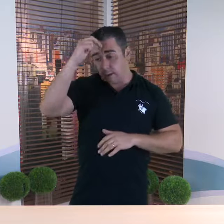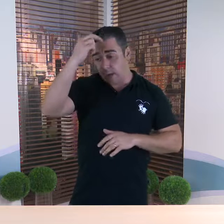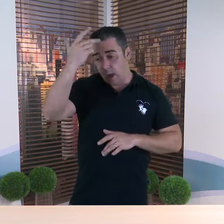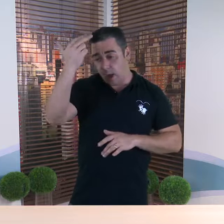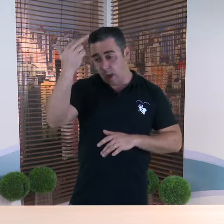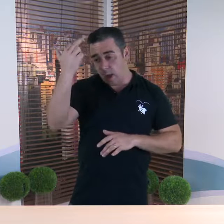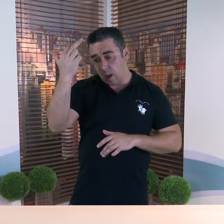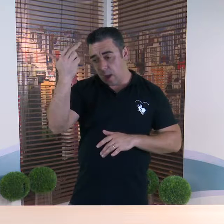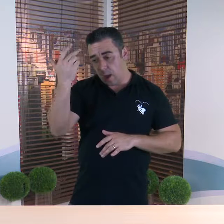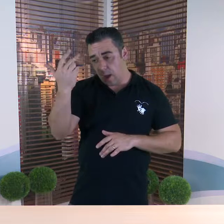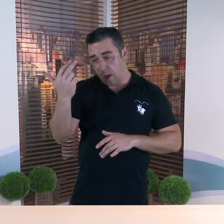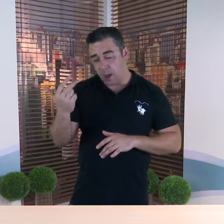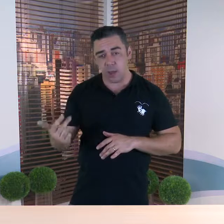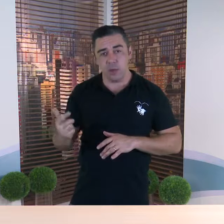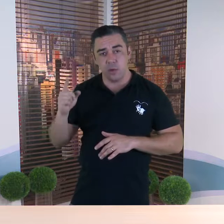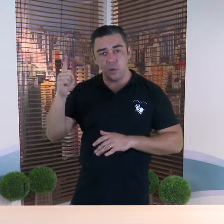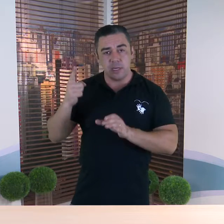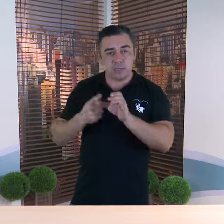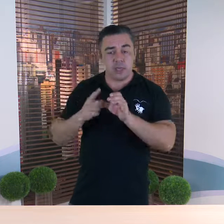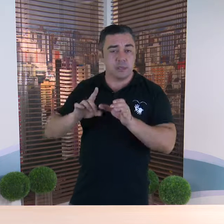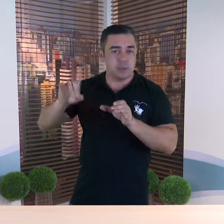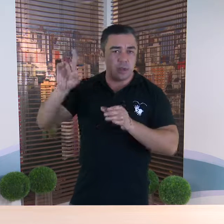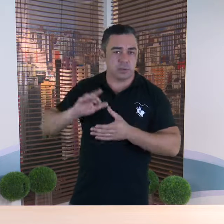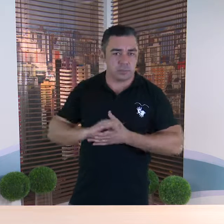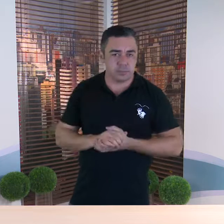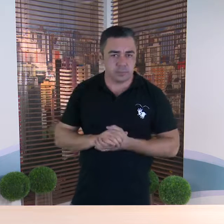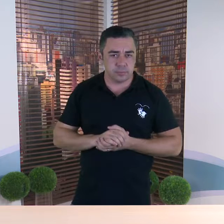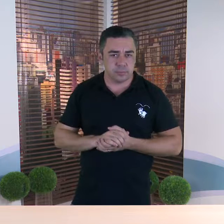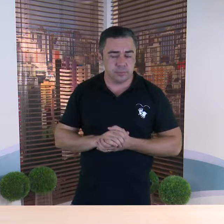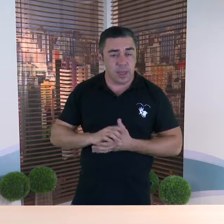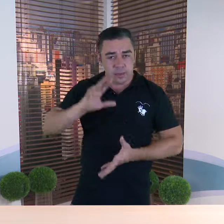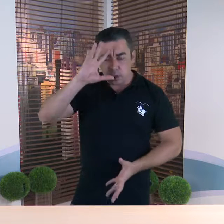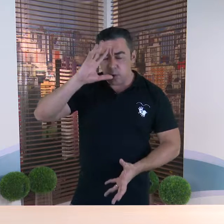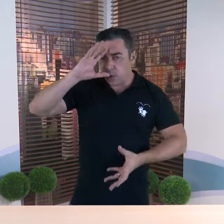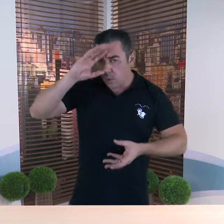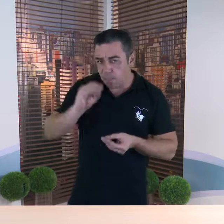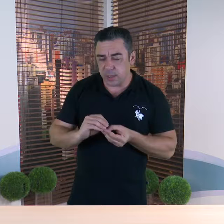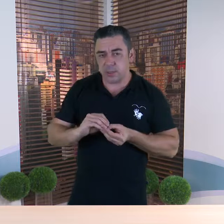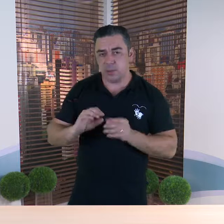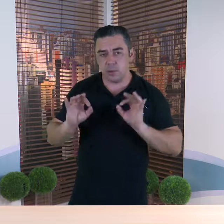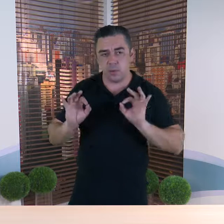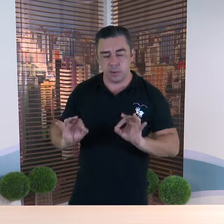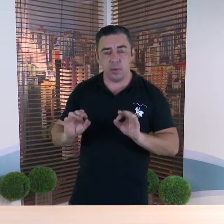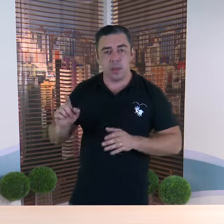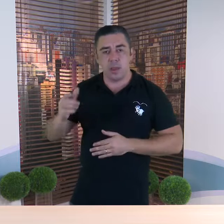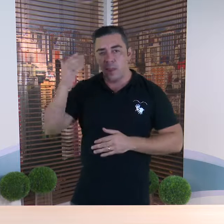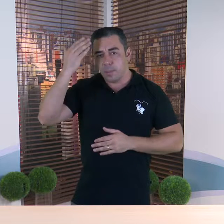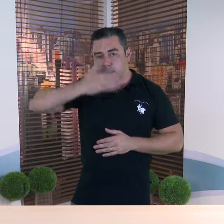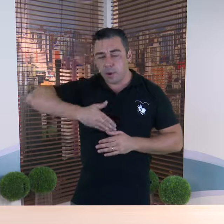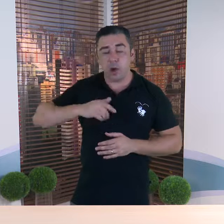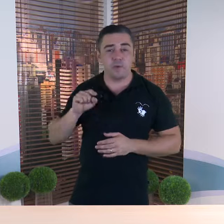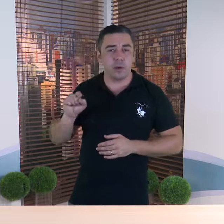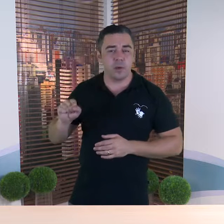nos infernos desde o monte do Senhor. Esse entendimento é confirmado pelas